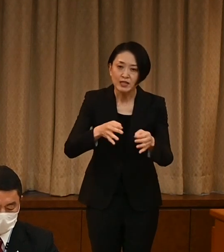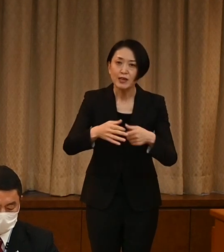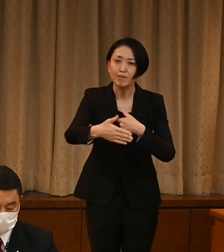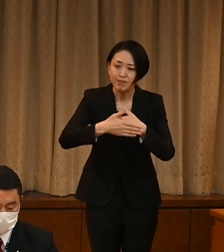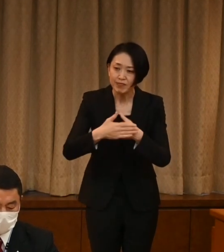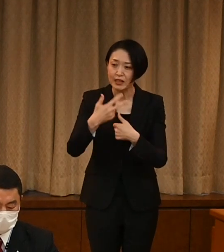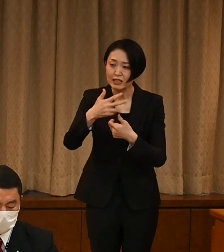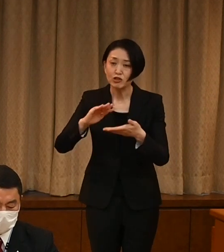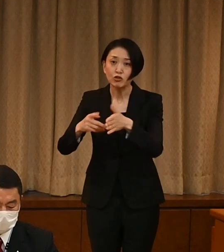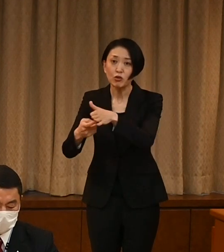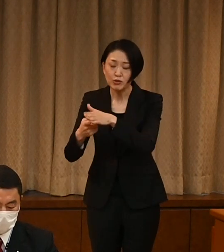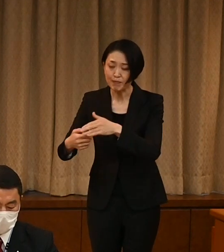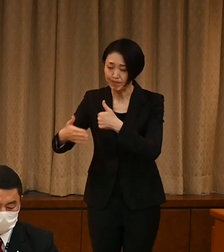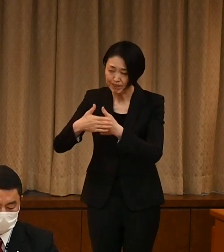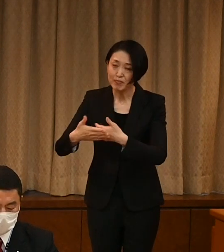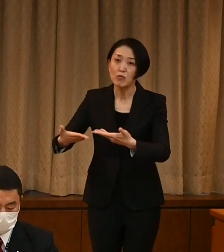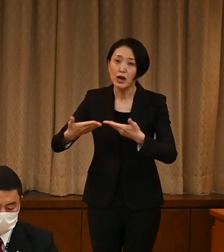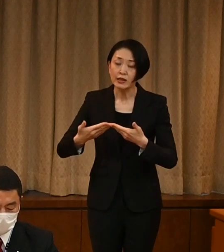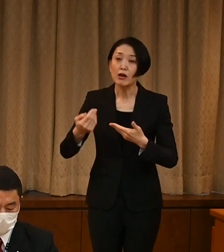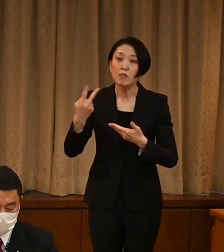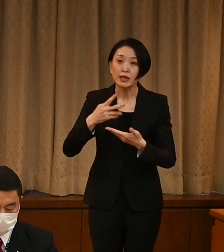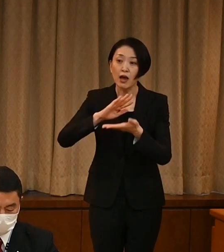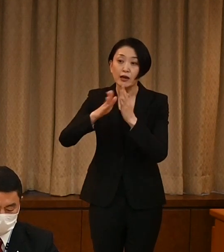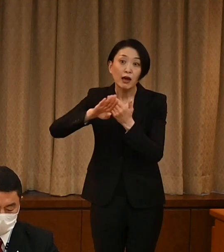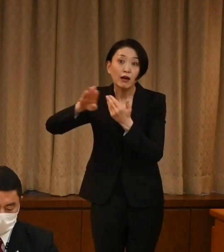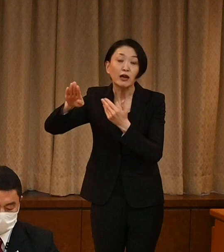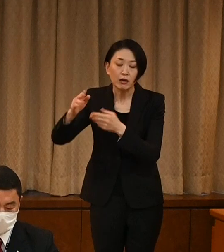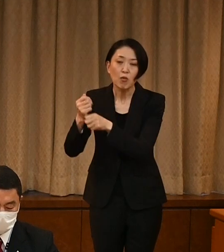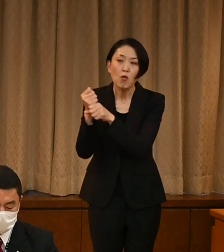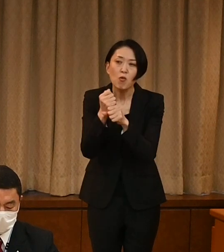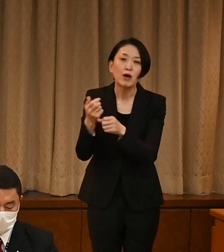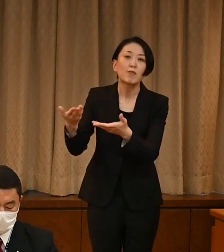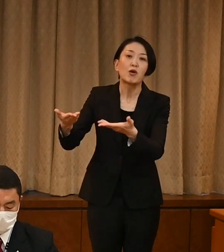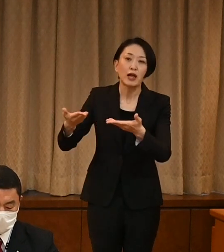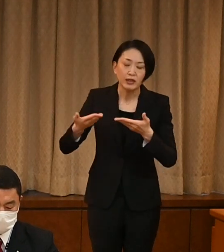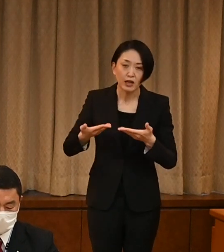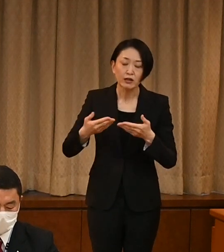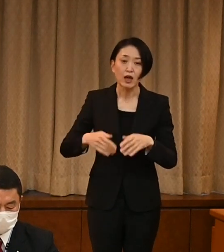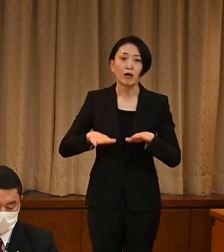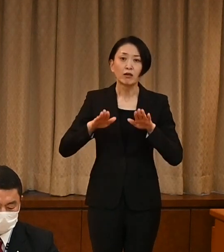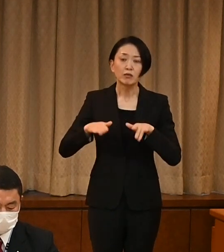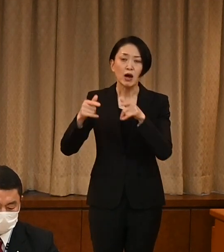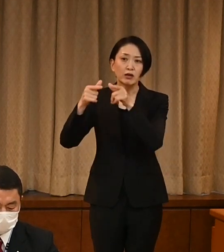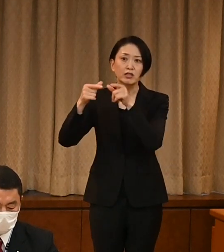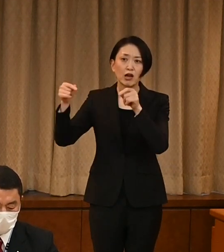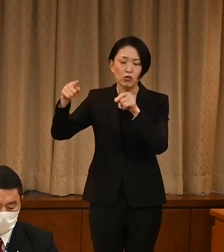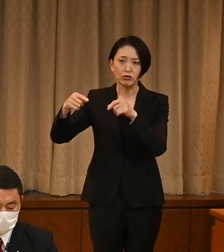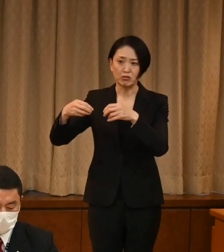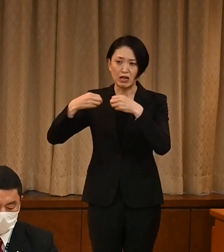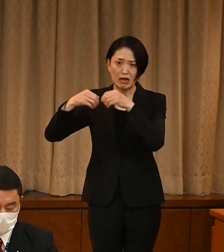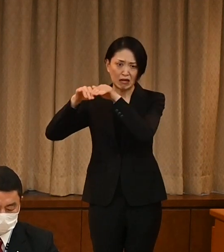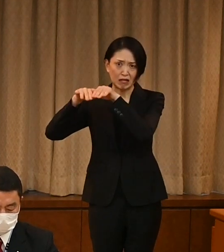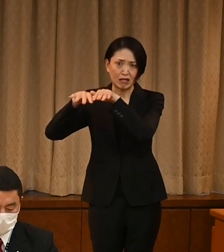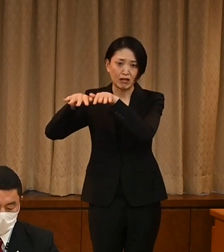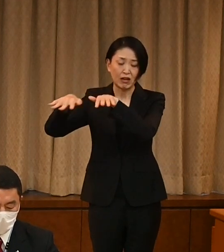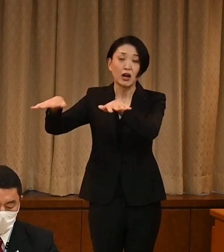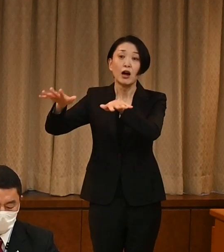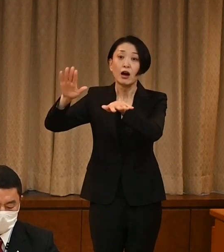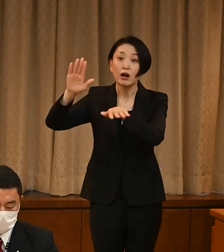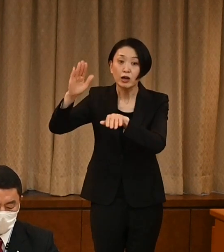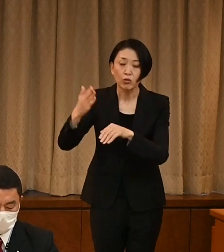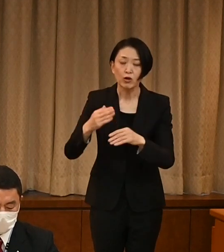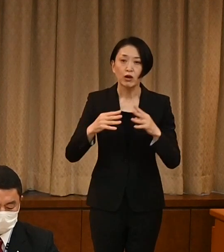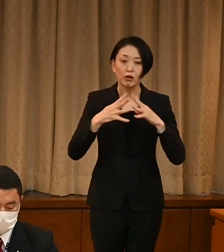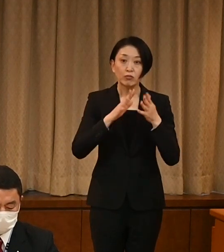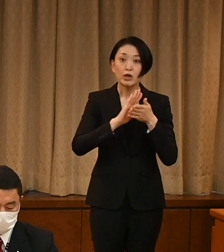力そして県外からの温かい応援もあって全国的に感染拡大が続く状況下にもかかわらず